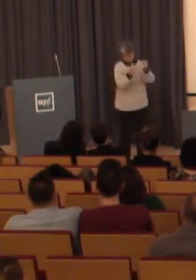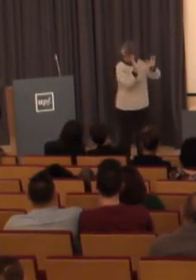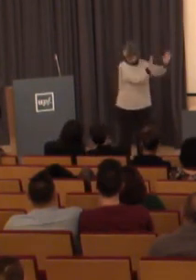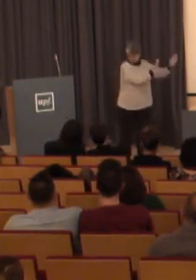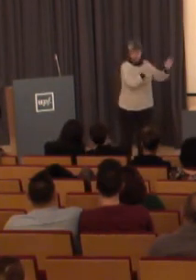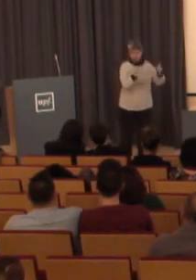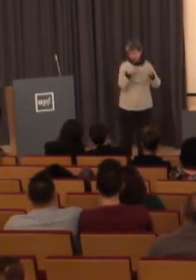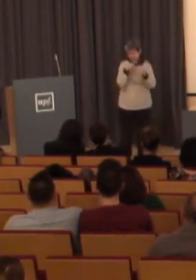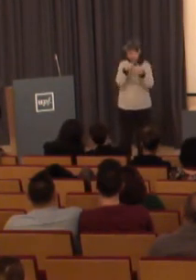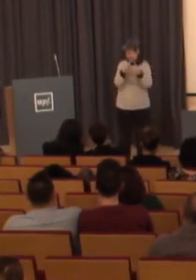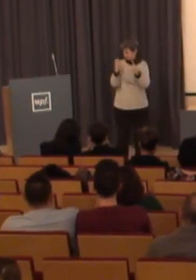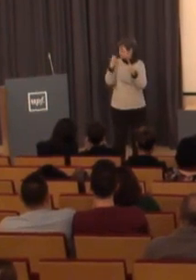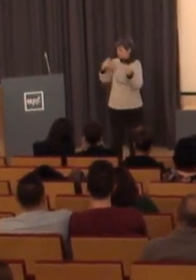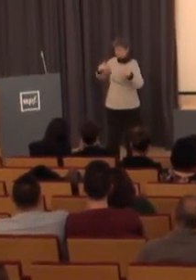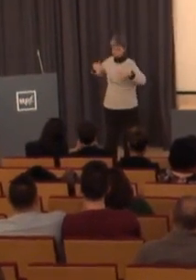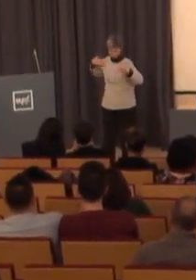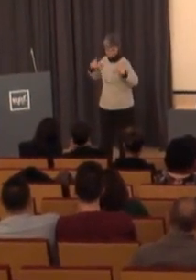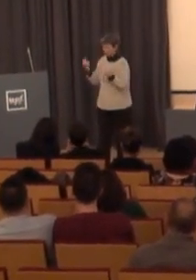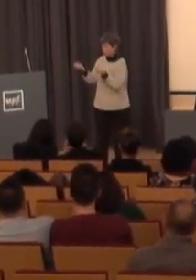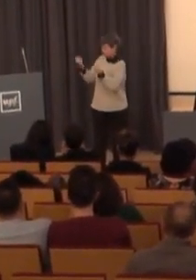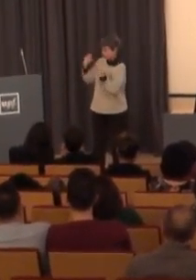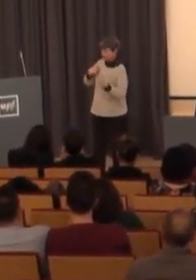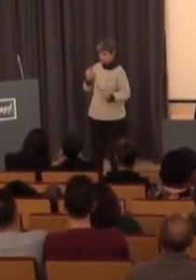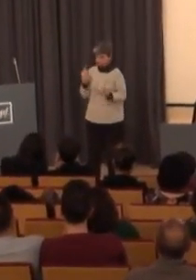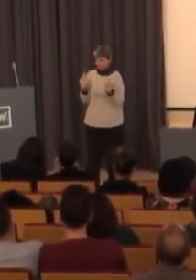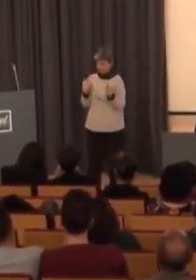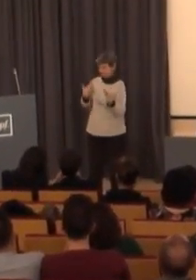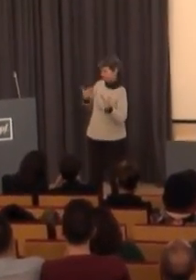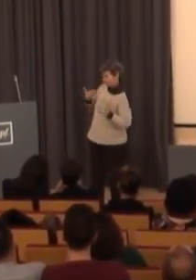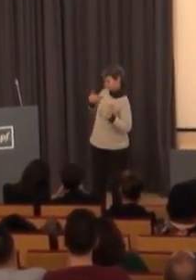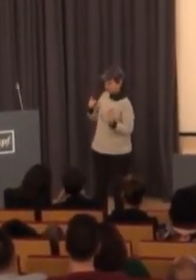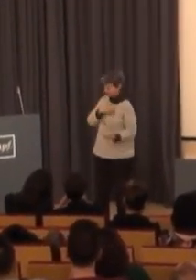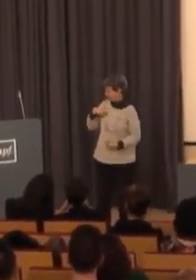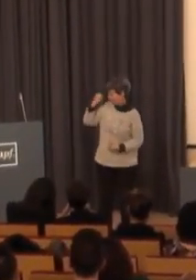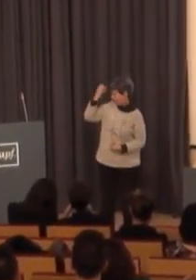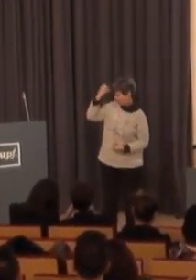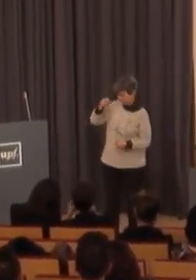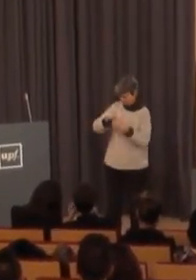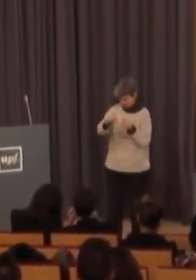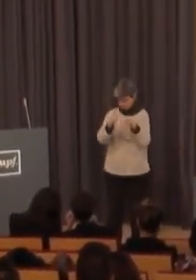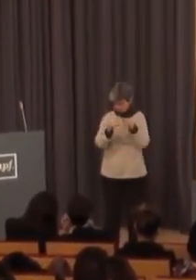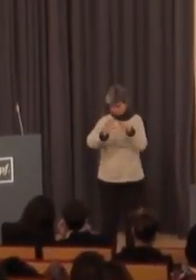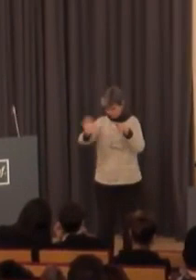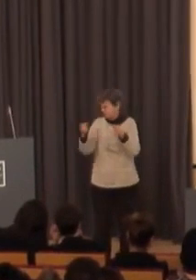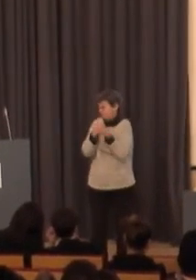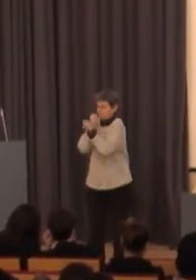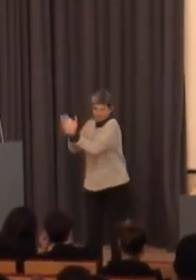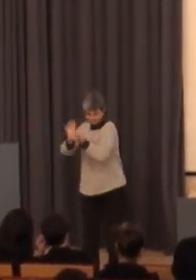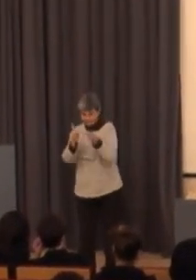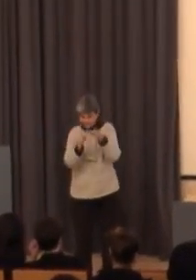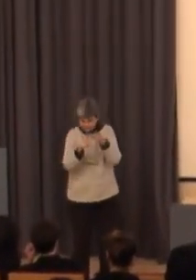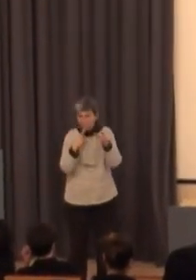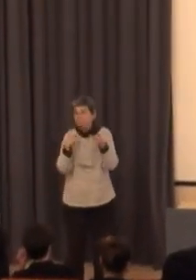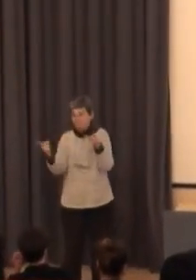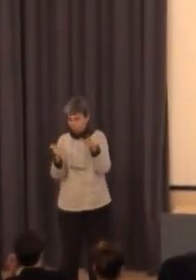sí que había trabajado con glosas anteriormente pero bueno estoy contenta muy contenta haber recibido esta información y me gustaría también